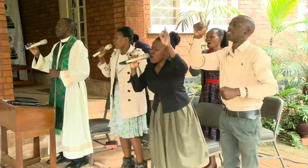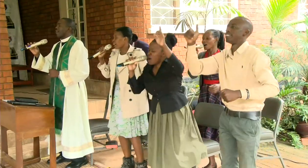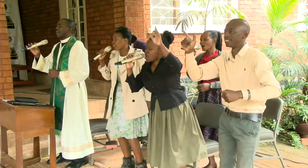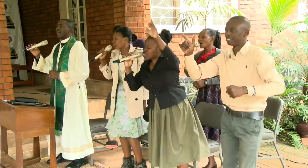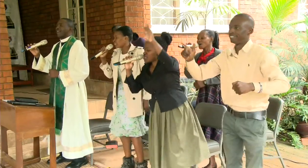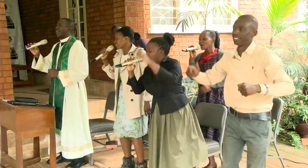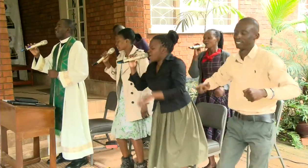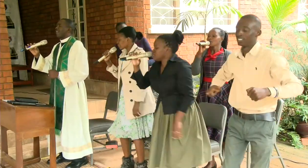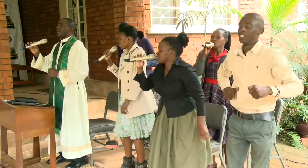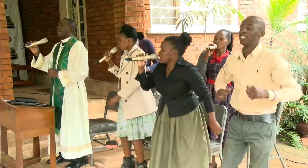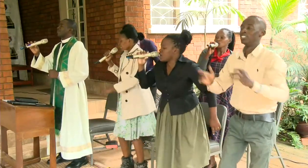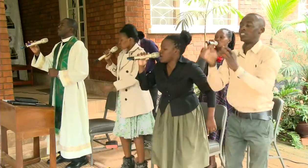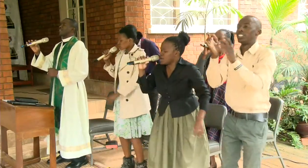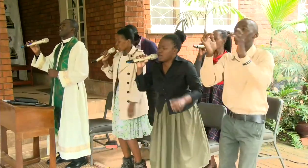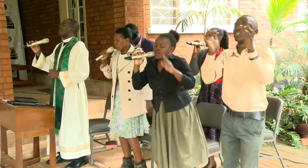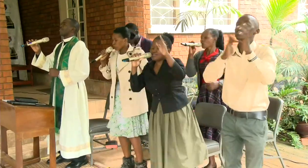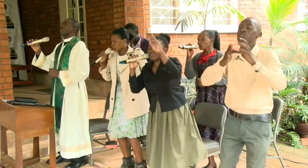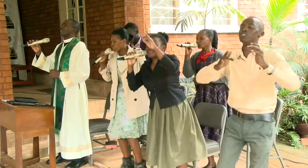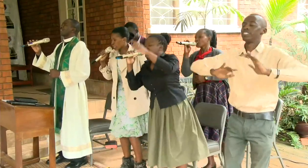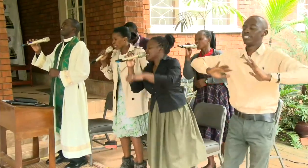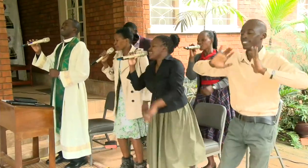Yesu asaanidde.